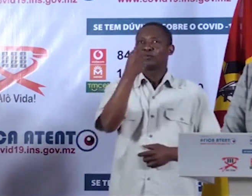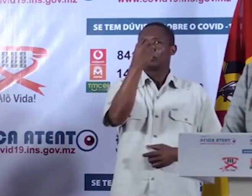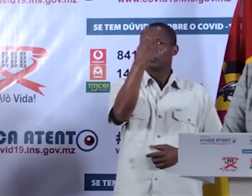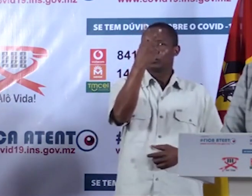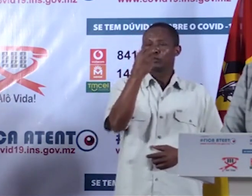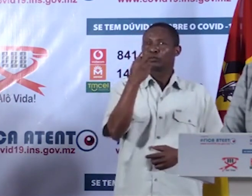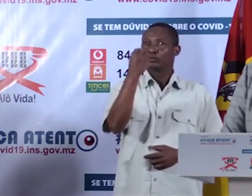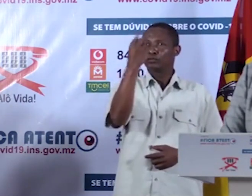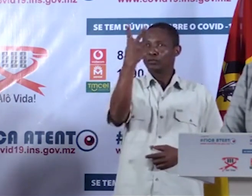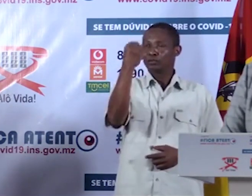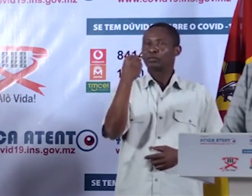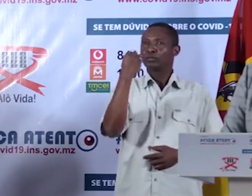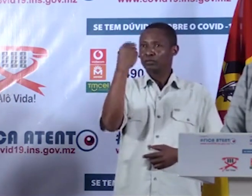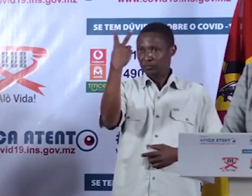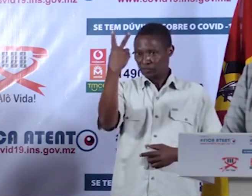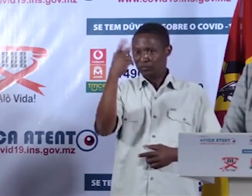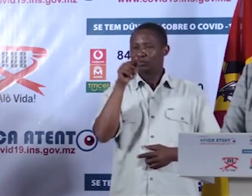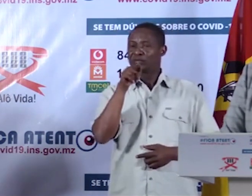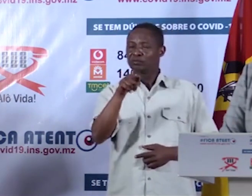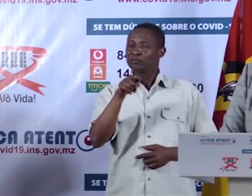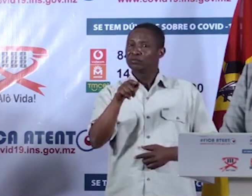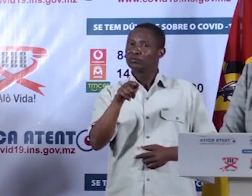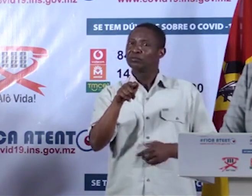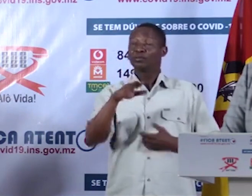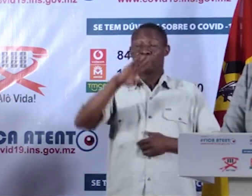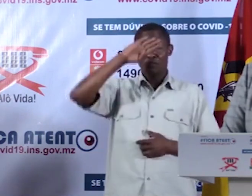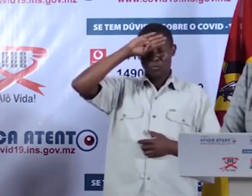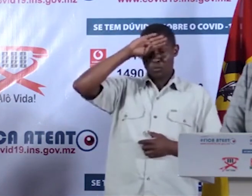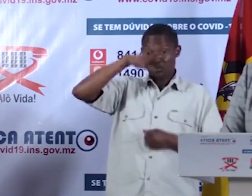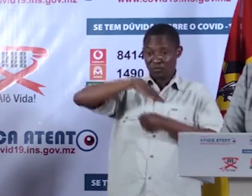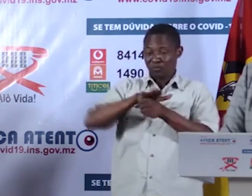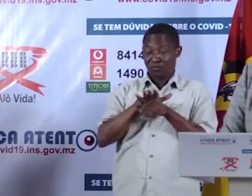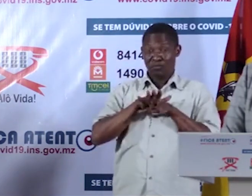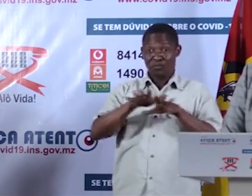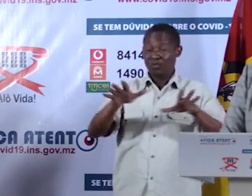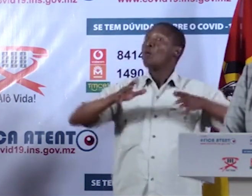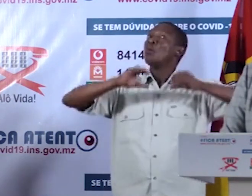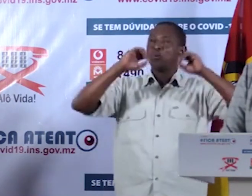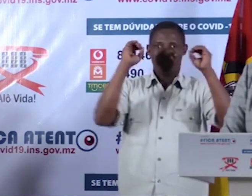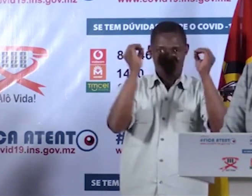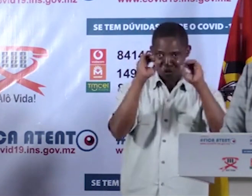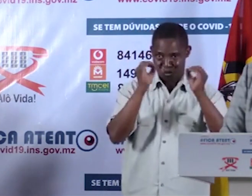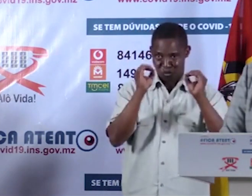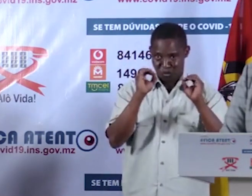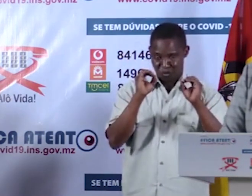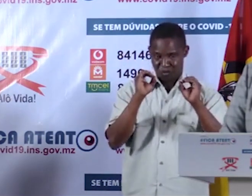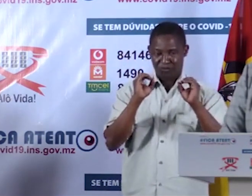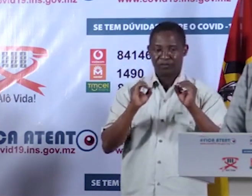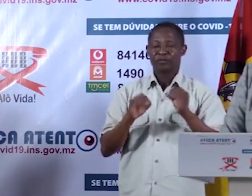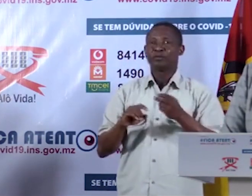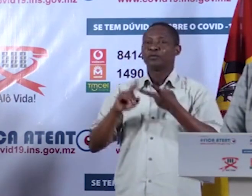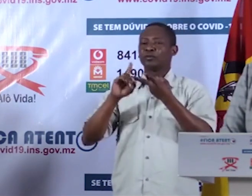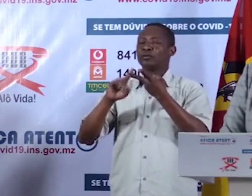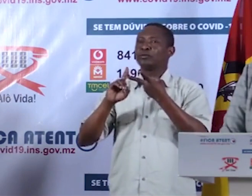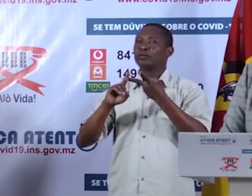222 amostras revelaram-se negativos para infecção de Covid-19